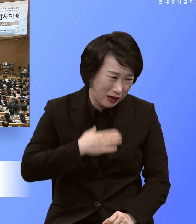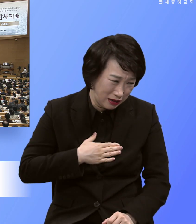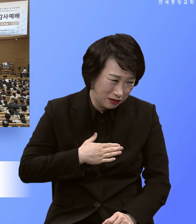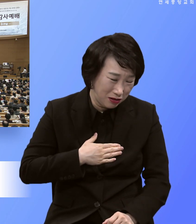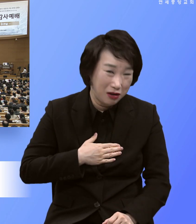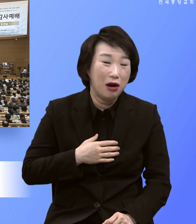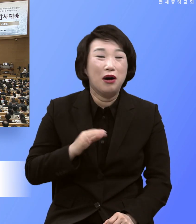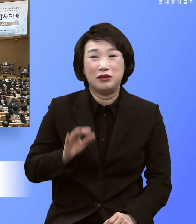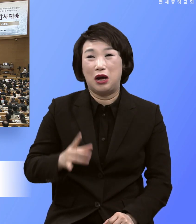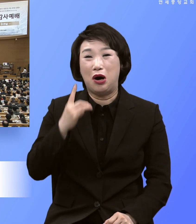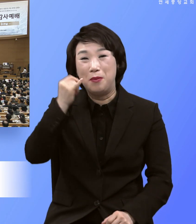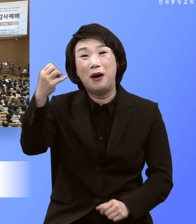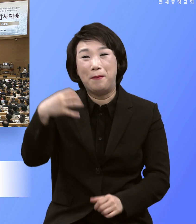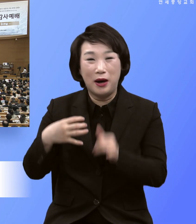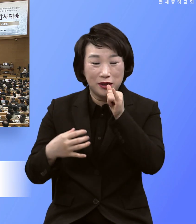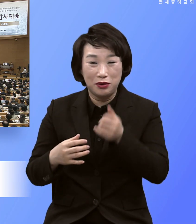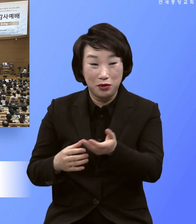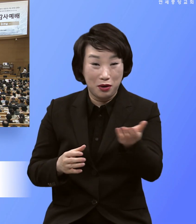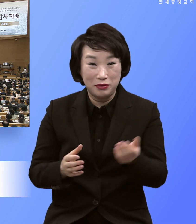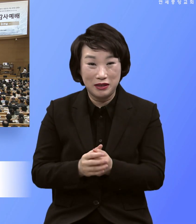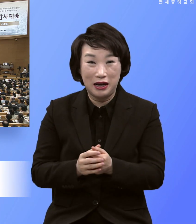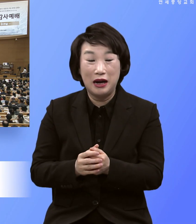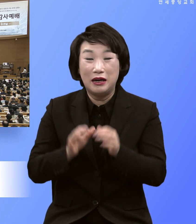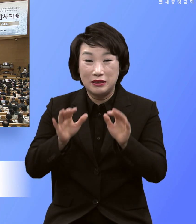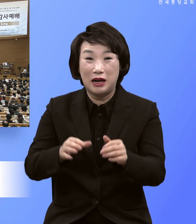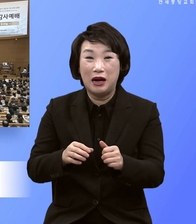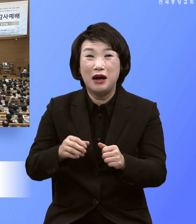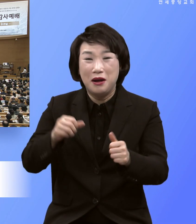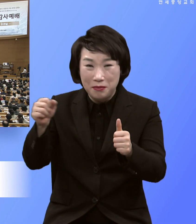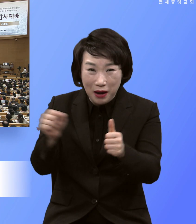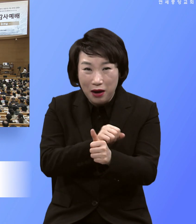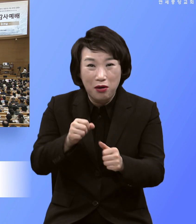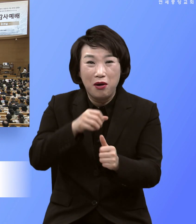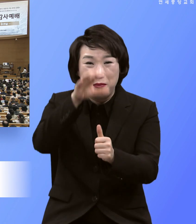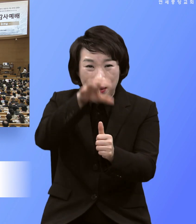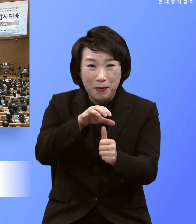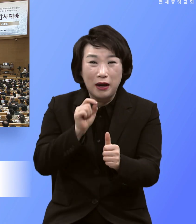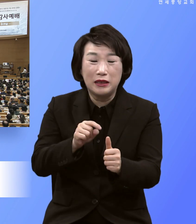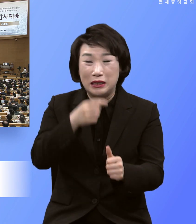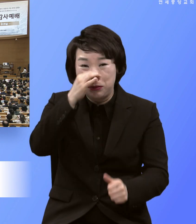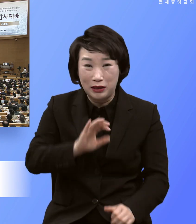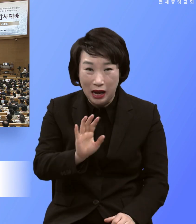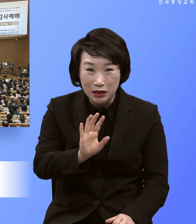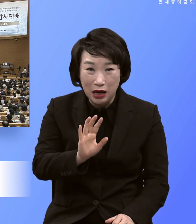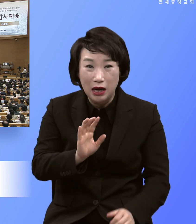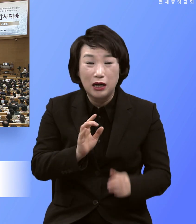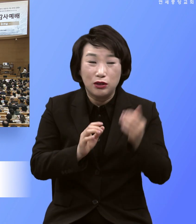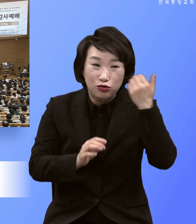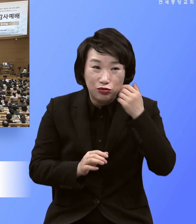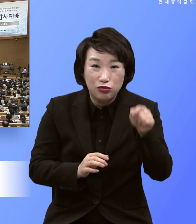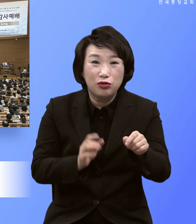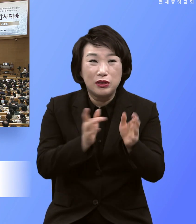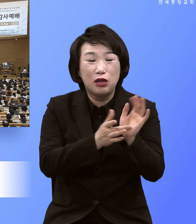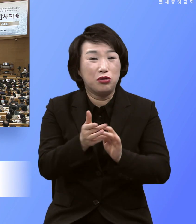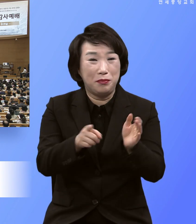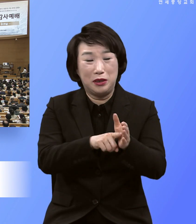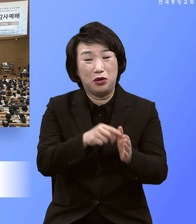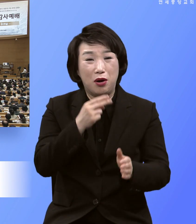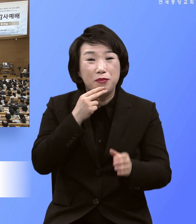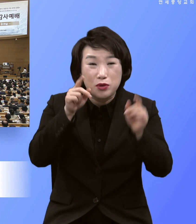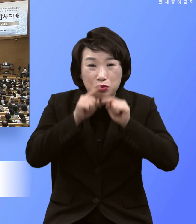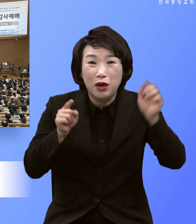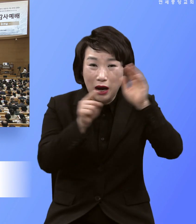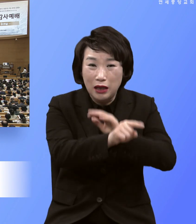매 맞고 핍박받는 게 힘든 것이 아니야. 예수 안 믿고 지옥 가는 게 힘든 거야.